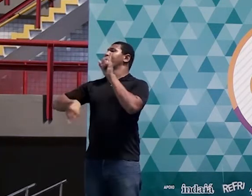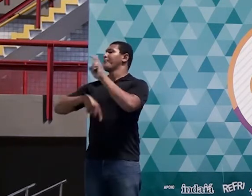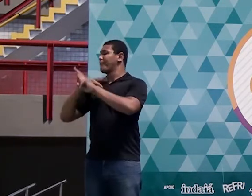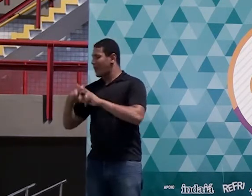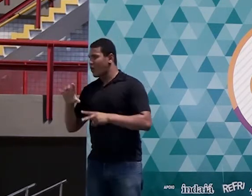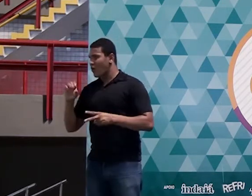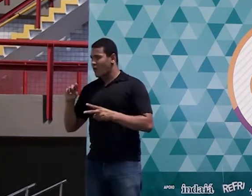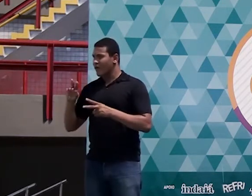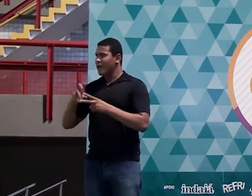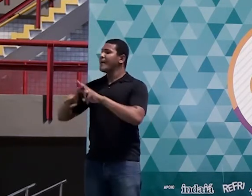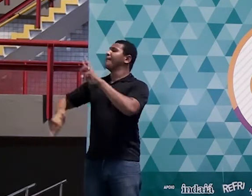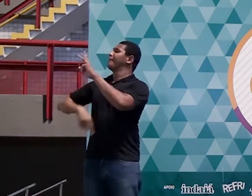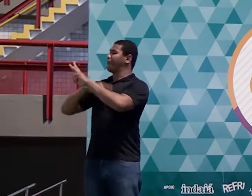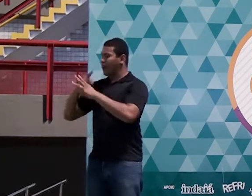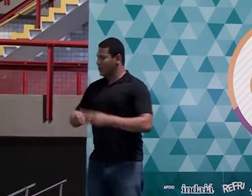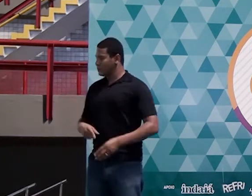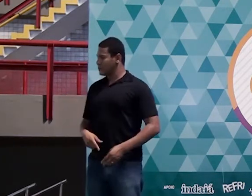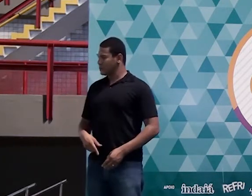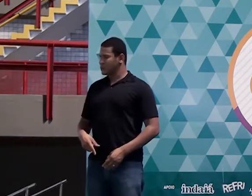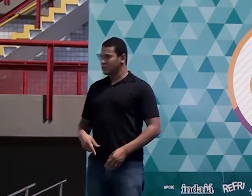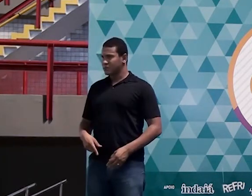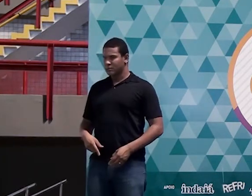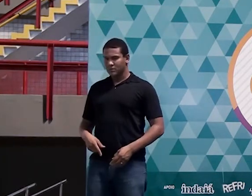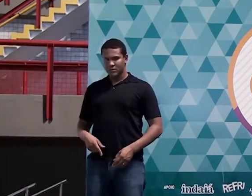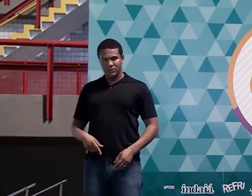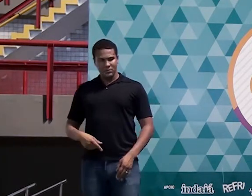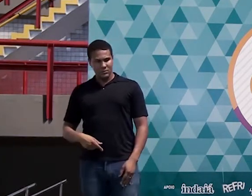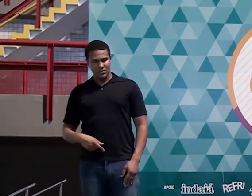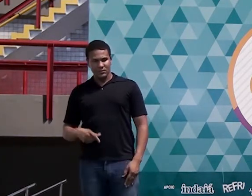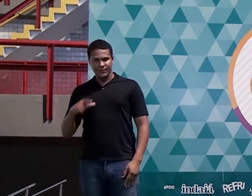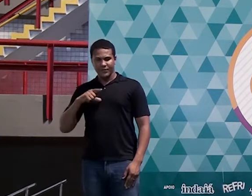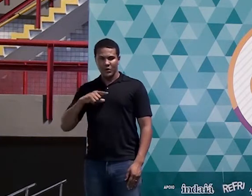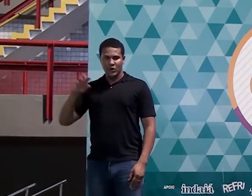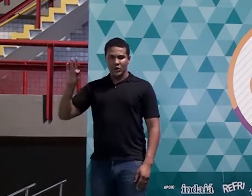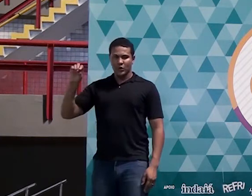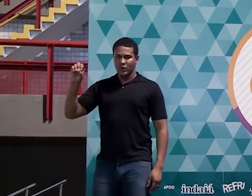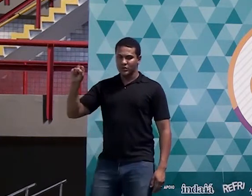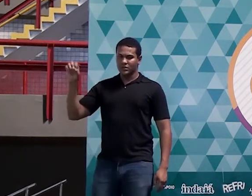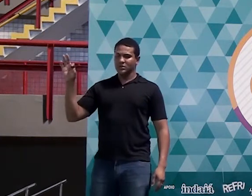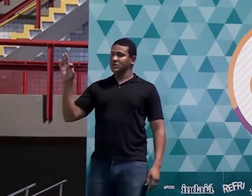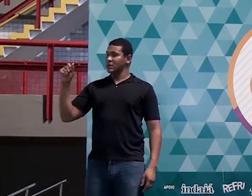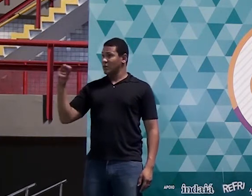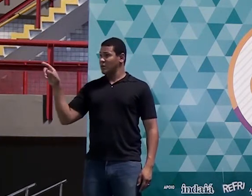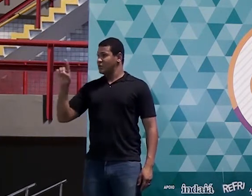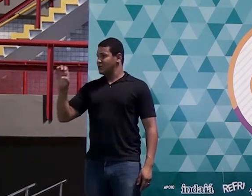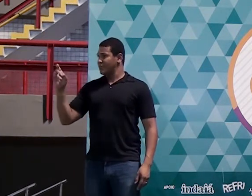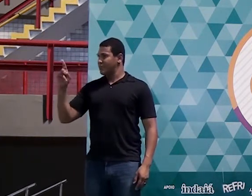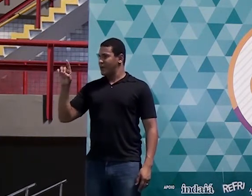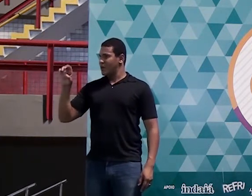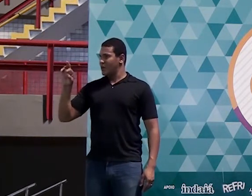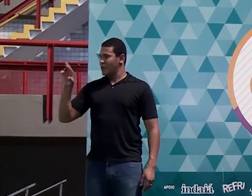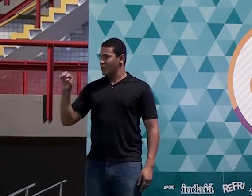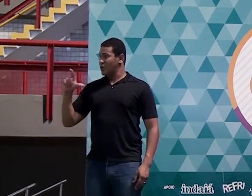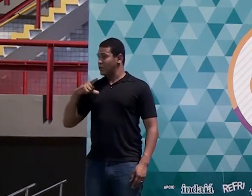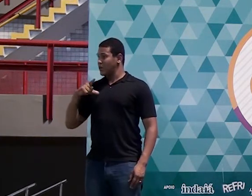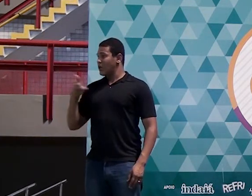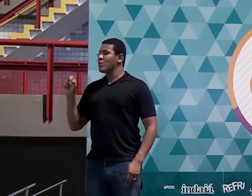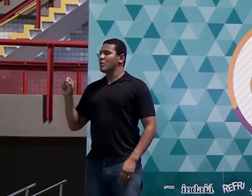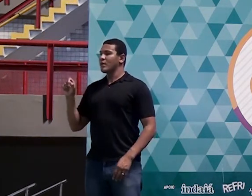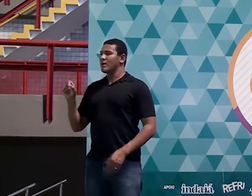covéia. Tinha o tostão de Pedro. Você dava uma taxa de até